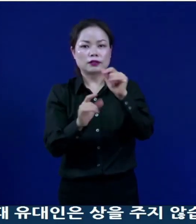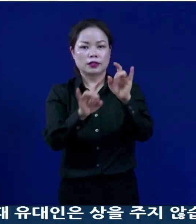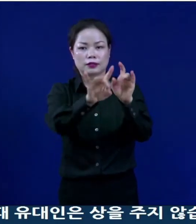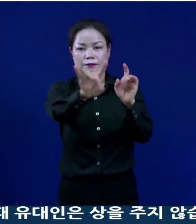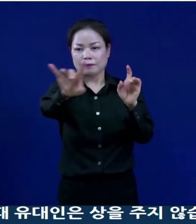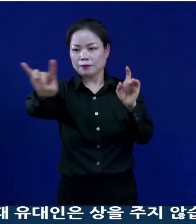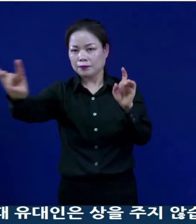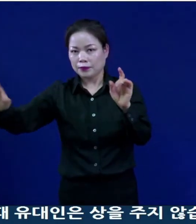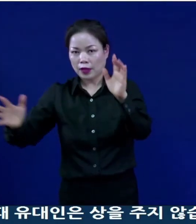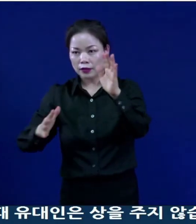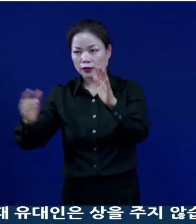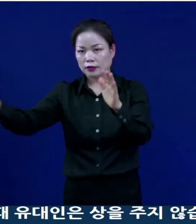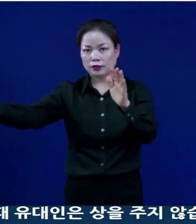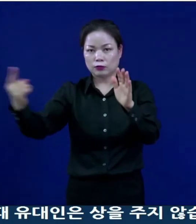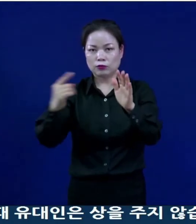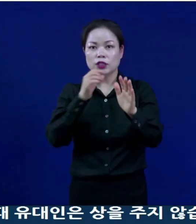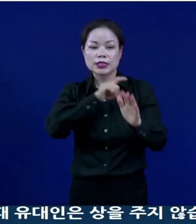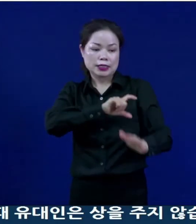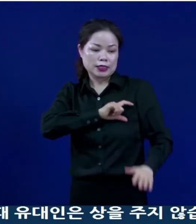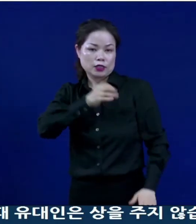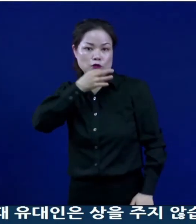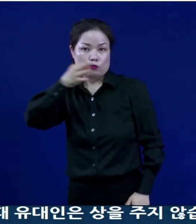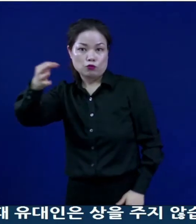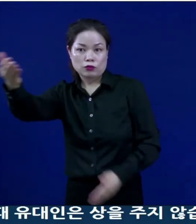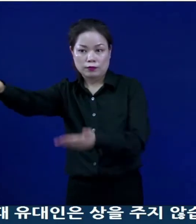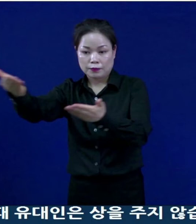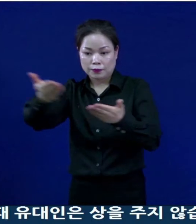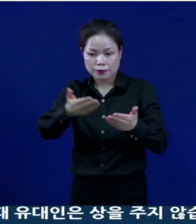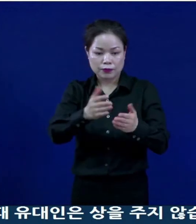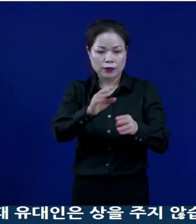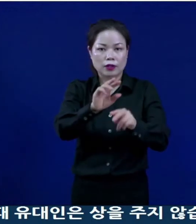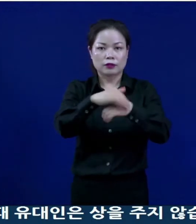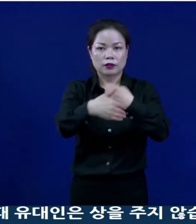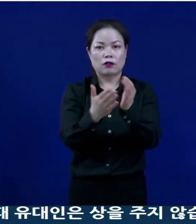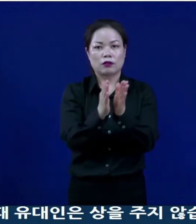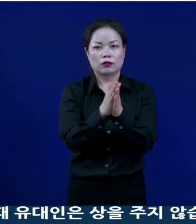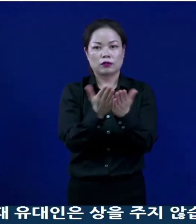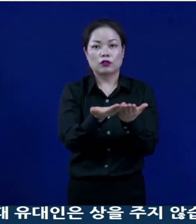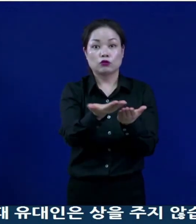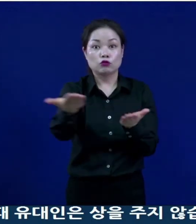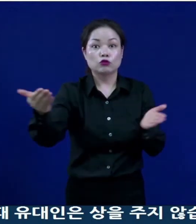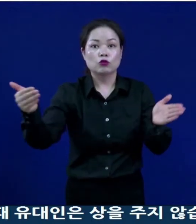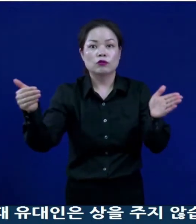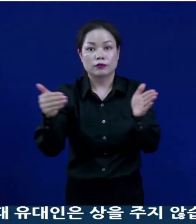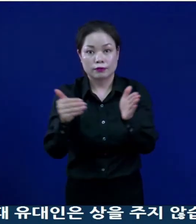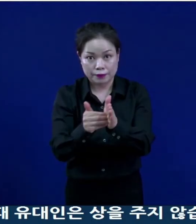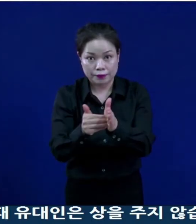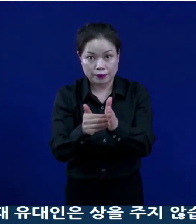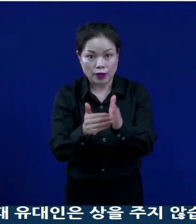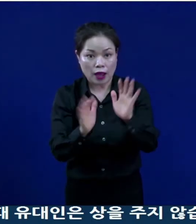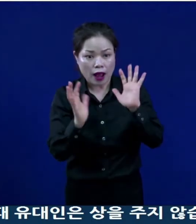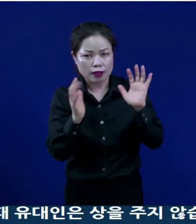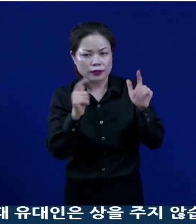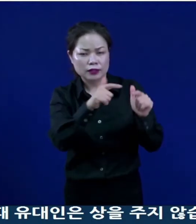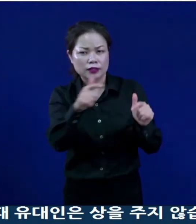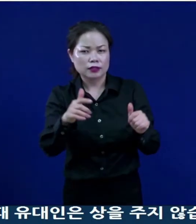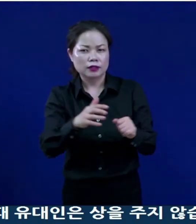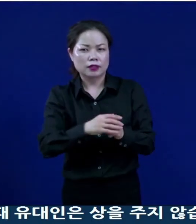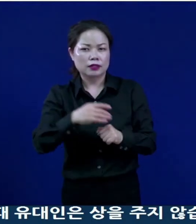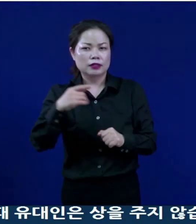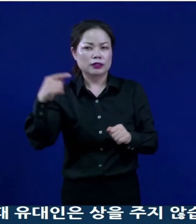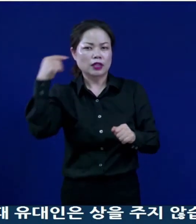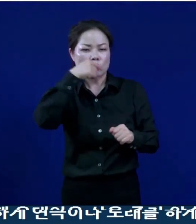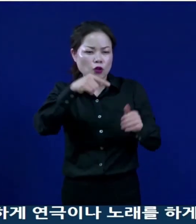사람씩 앞으로 불러내어서 한 권씩 그 손에 쥐어주는 것으로 끝냅니다. 그 아이들이 얼마나 철저하게 신앙